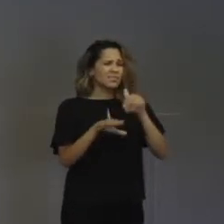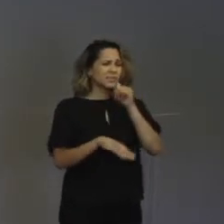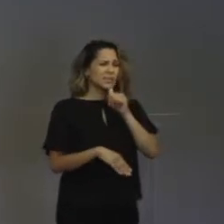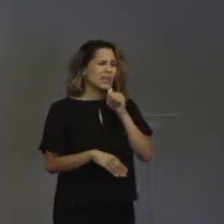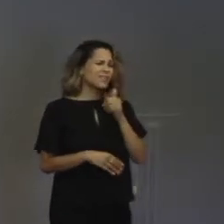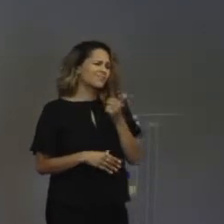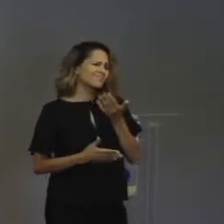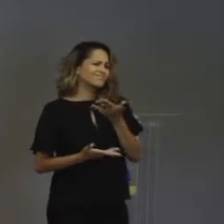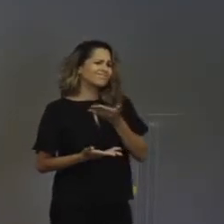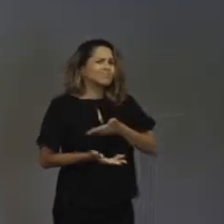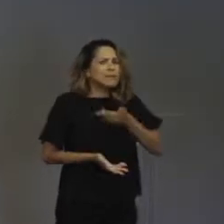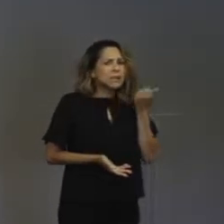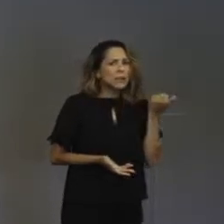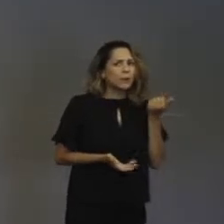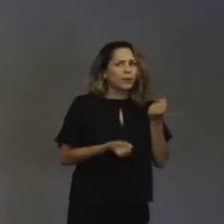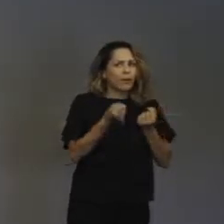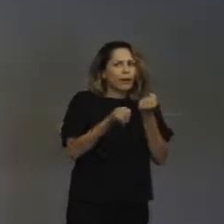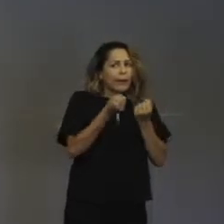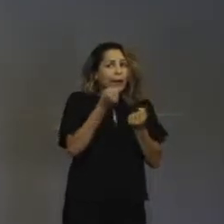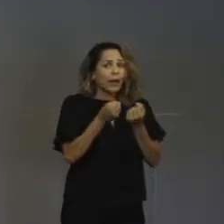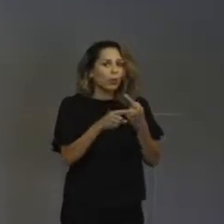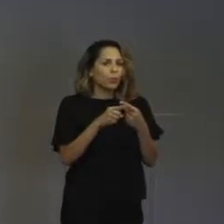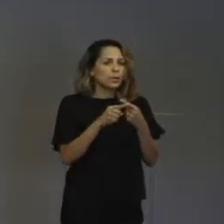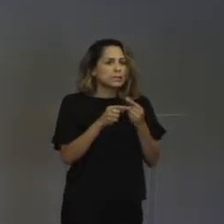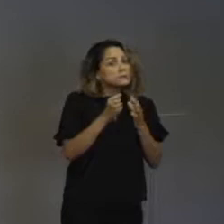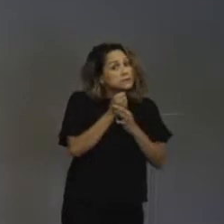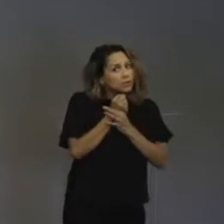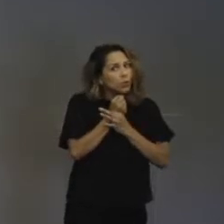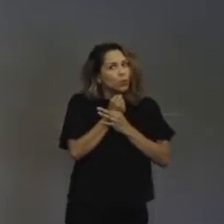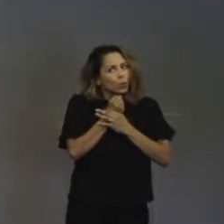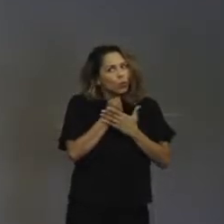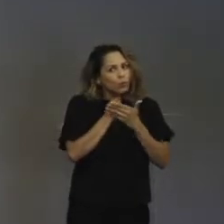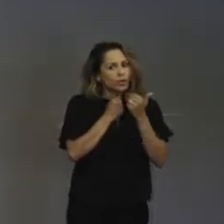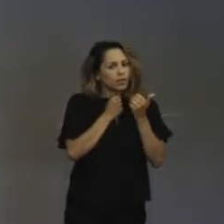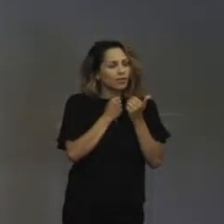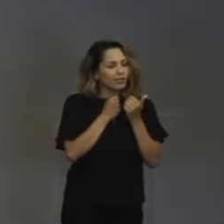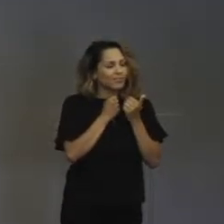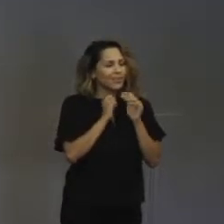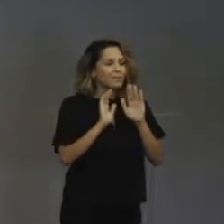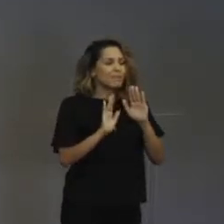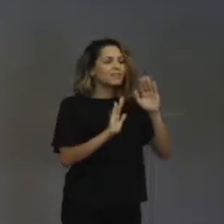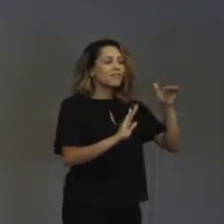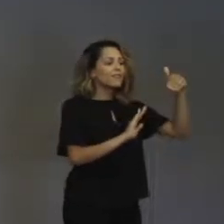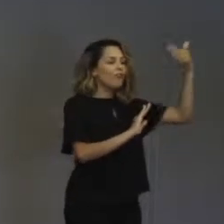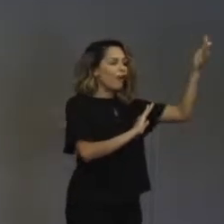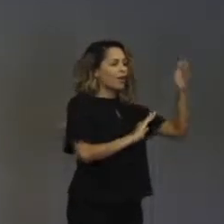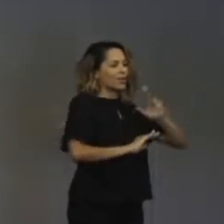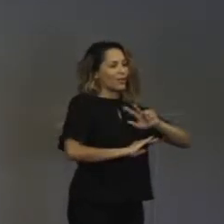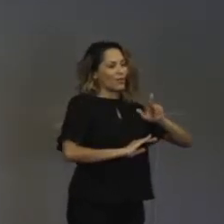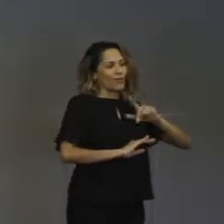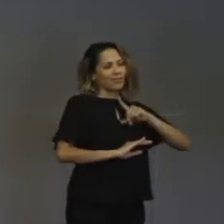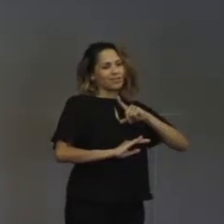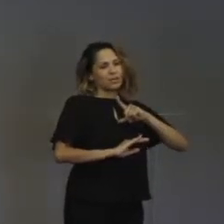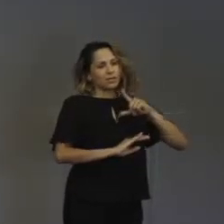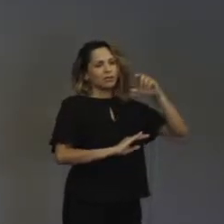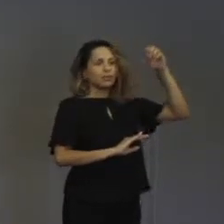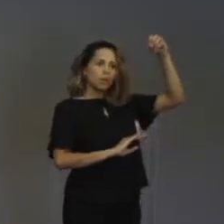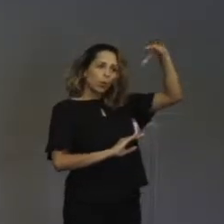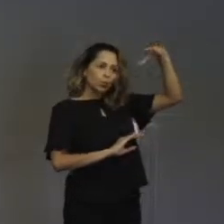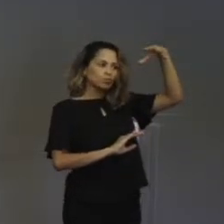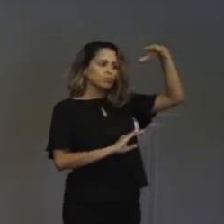sentir tão vulnerável, né? Então, mas lá tem a questão de ambiente urbano, de iluminação pública, de